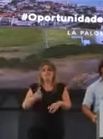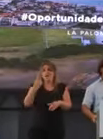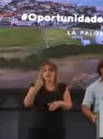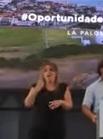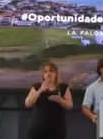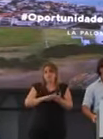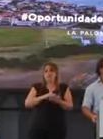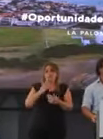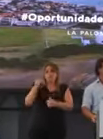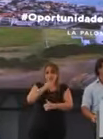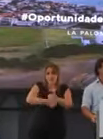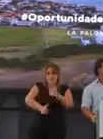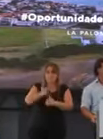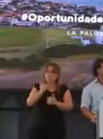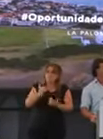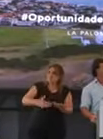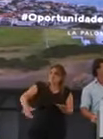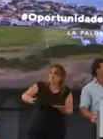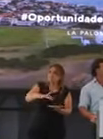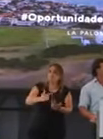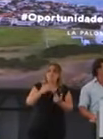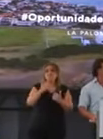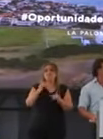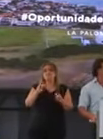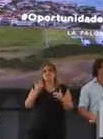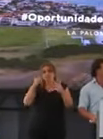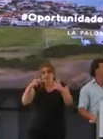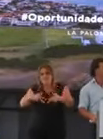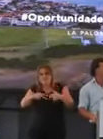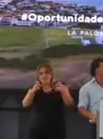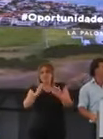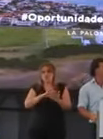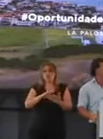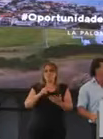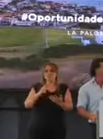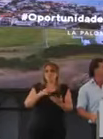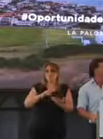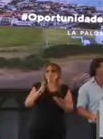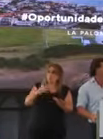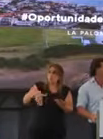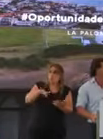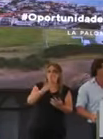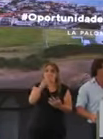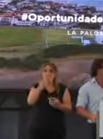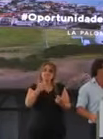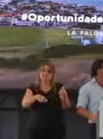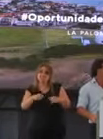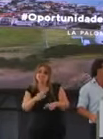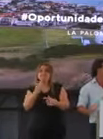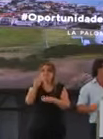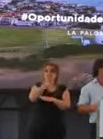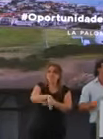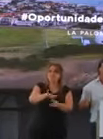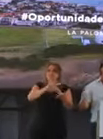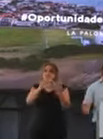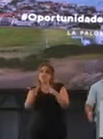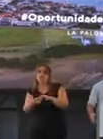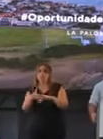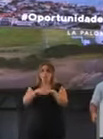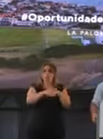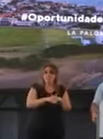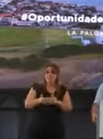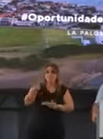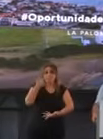un ecosistema de cambio. Lo dicen los estudios de opinión pública. Uno lo percibe en el almacén, en la calle, con los